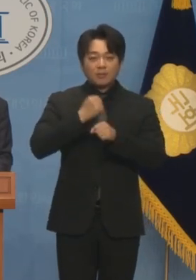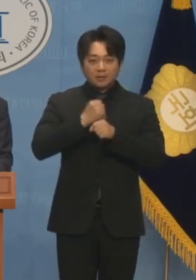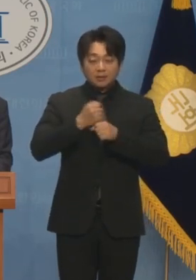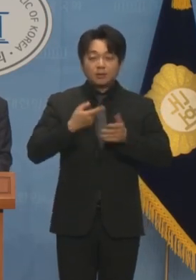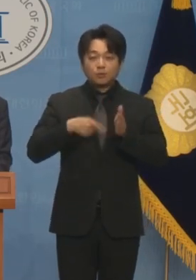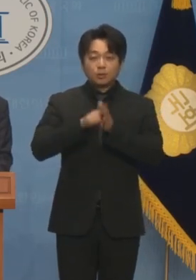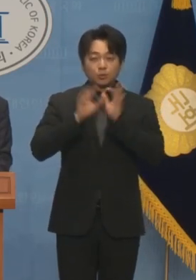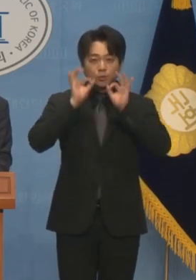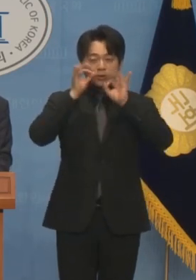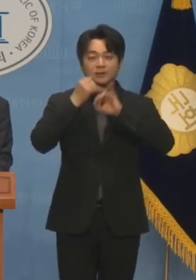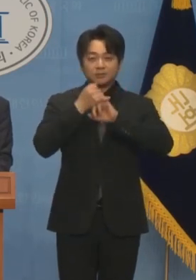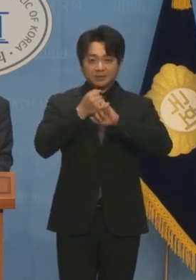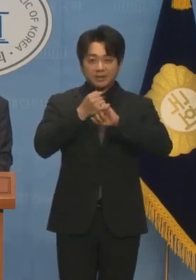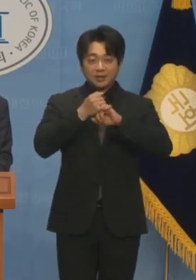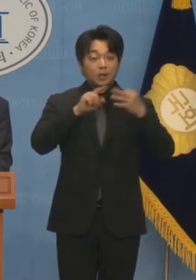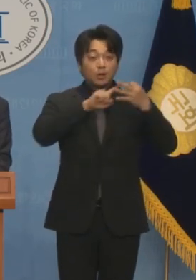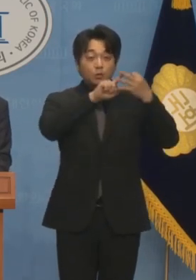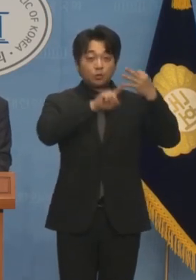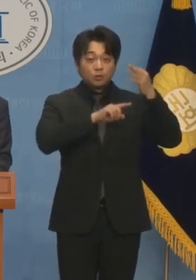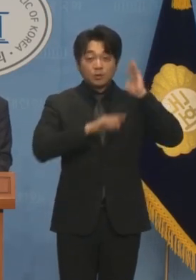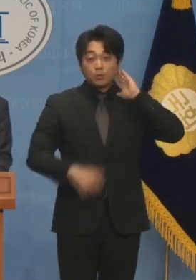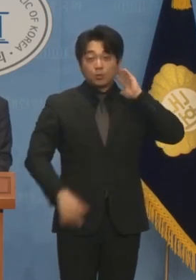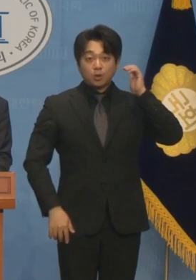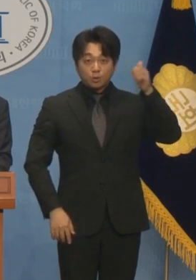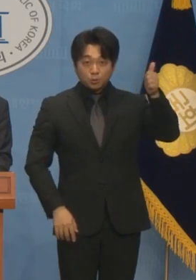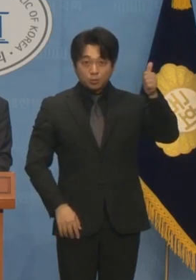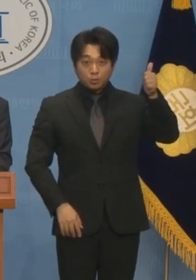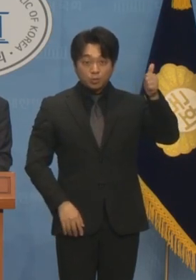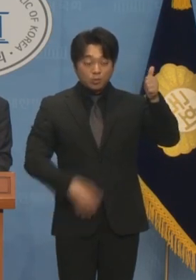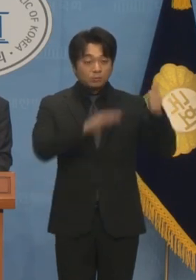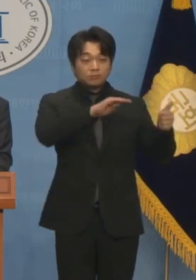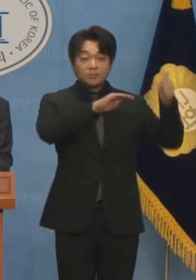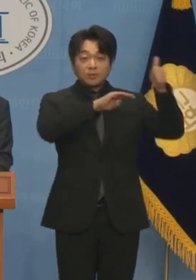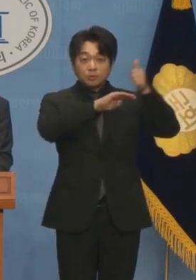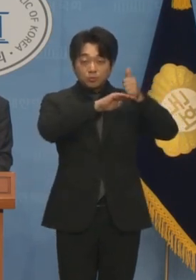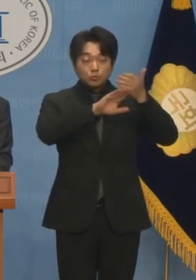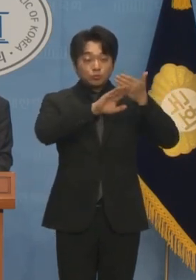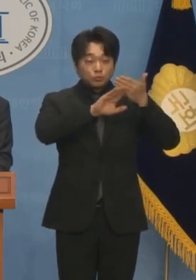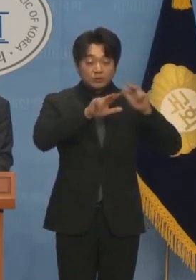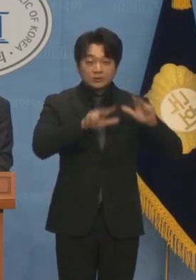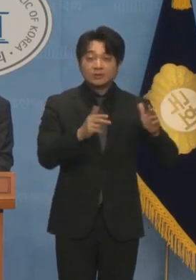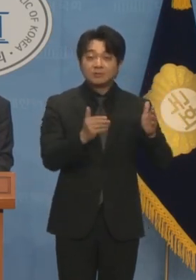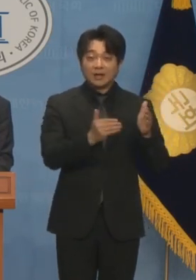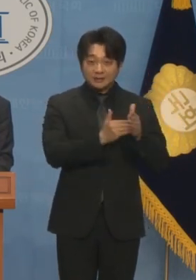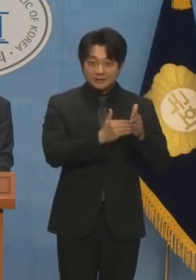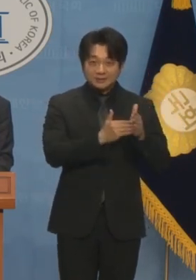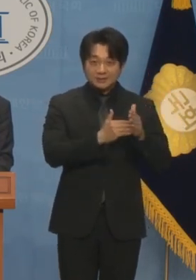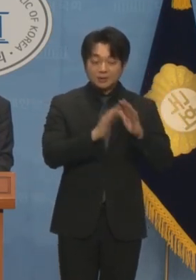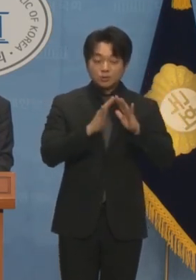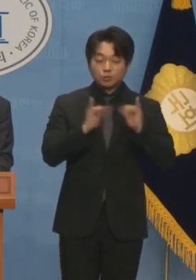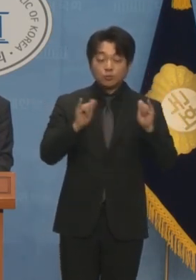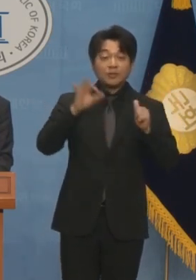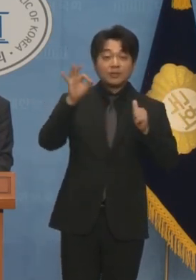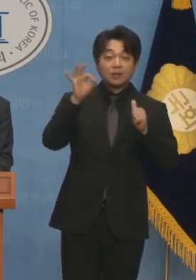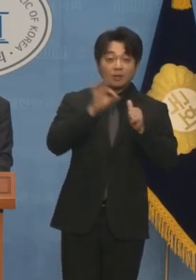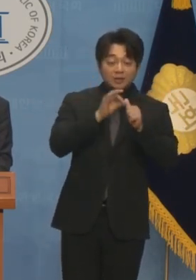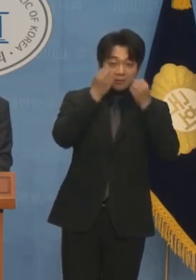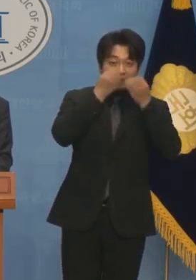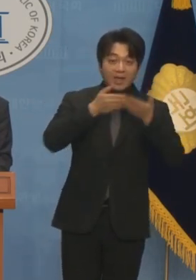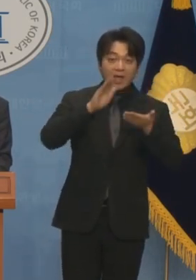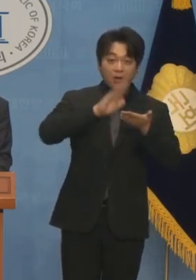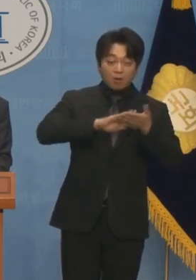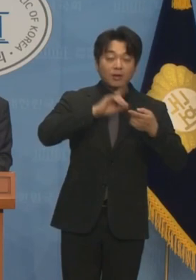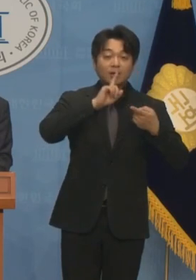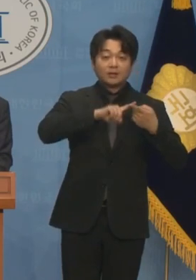것입니다. 윤석열 대통령도 집권 초부터 최근까지 반복해서 연금 개혁에 대한